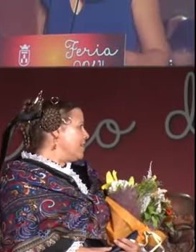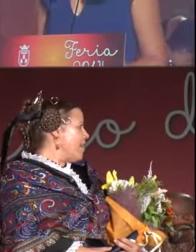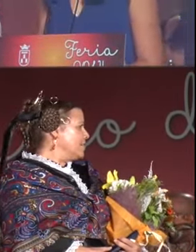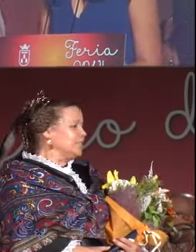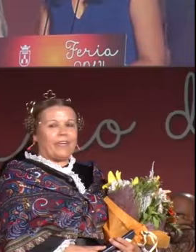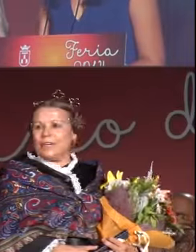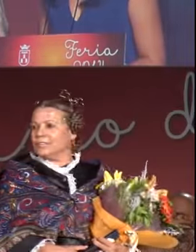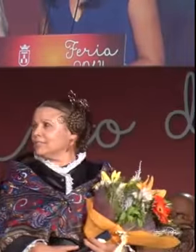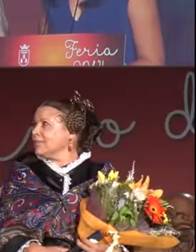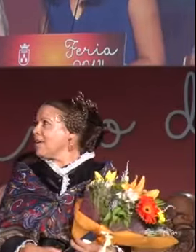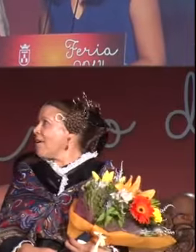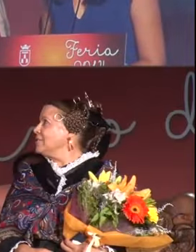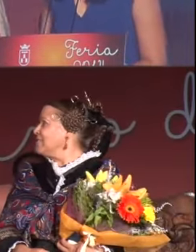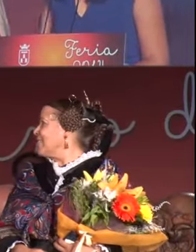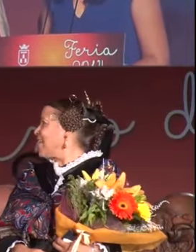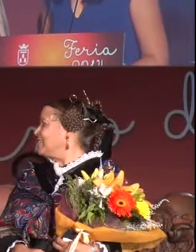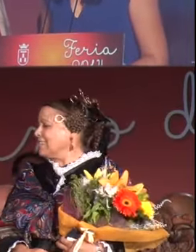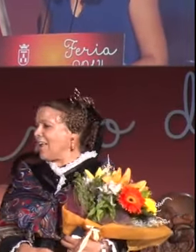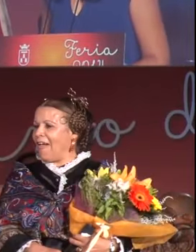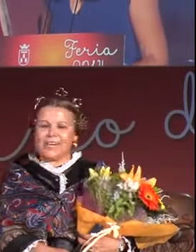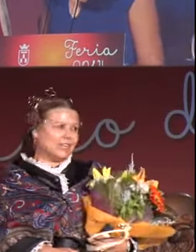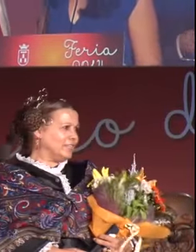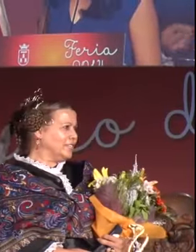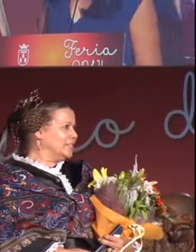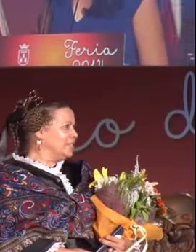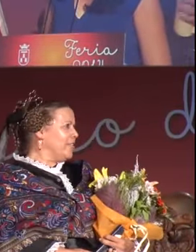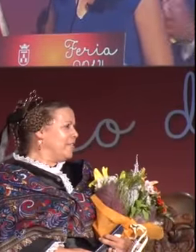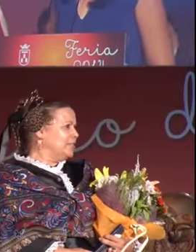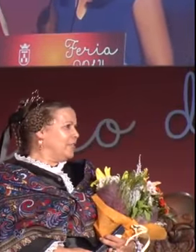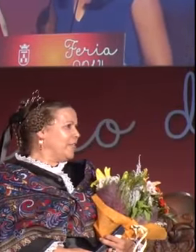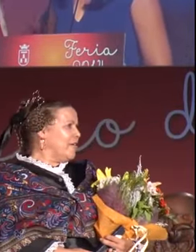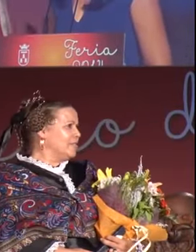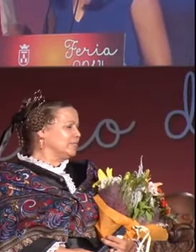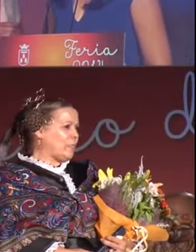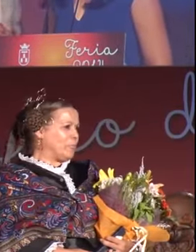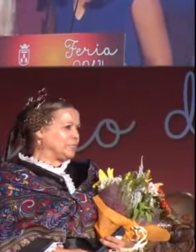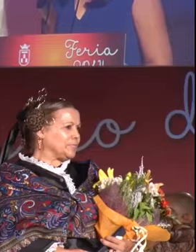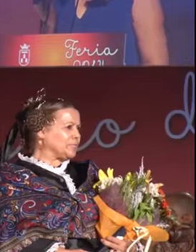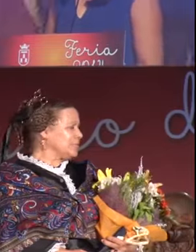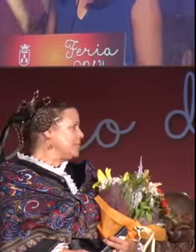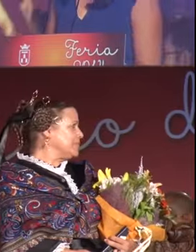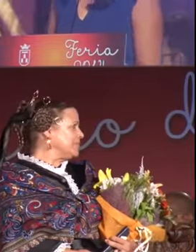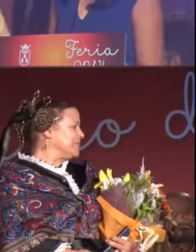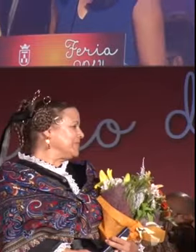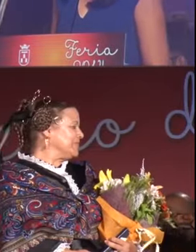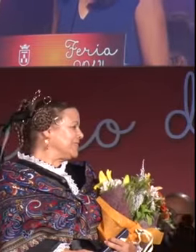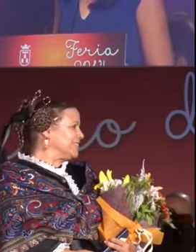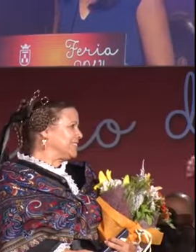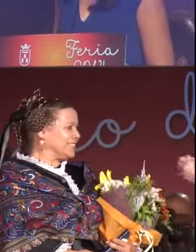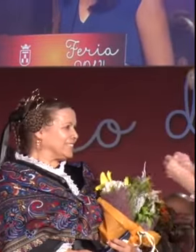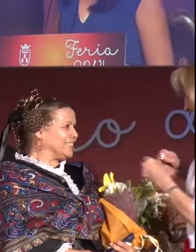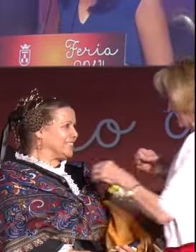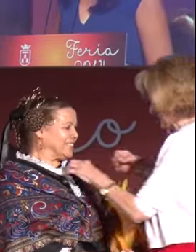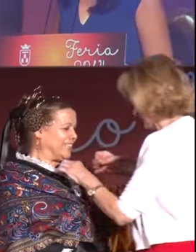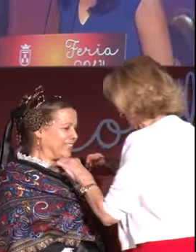La alcaldesa y el concejal de feria les van a hacer también entrega de un alfiler de plata con el escudo de Albacete y de un diploma que les acredita como manchegos de